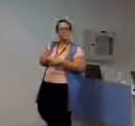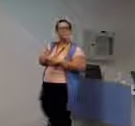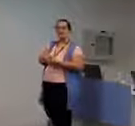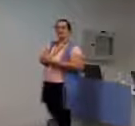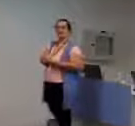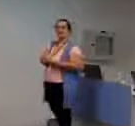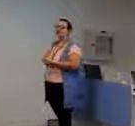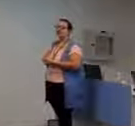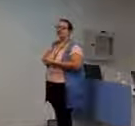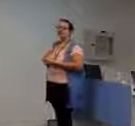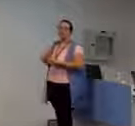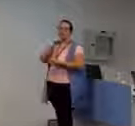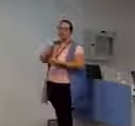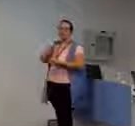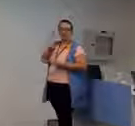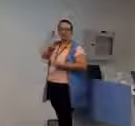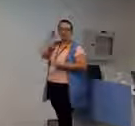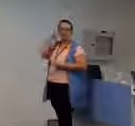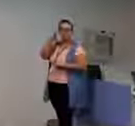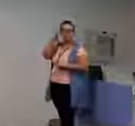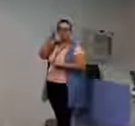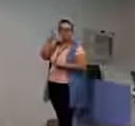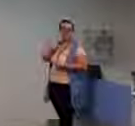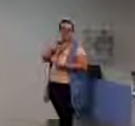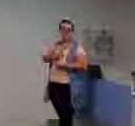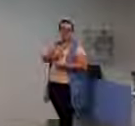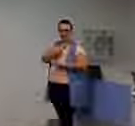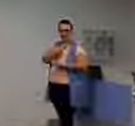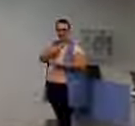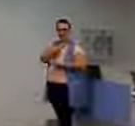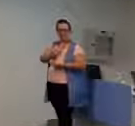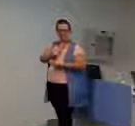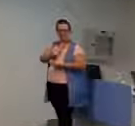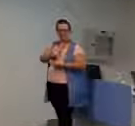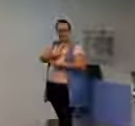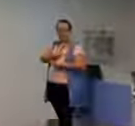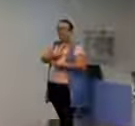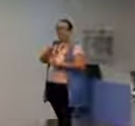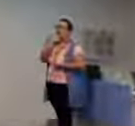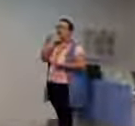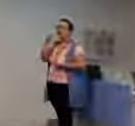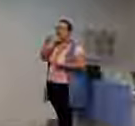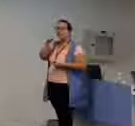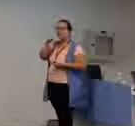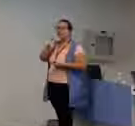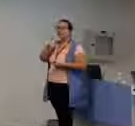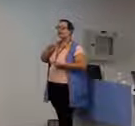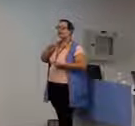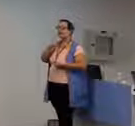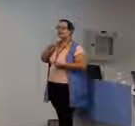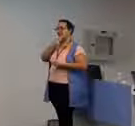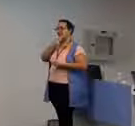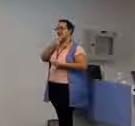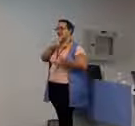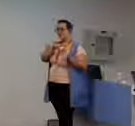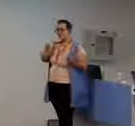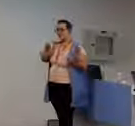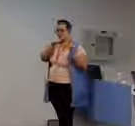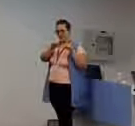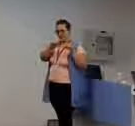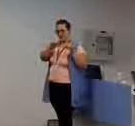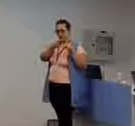Eu vou passar um videozinho institucional de 2 minutinhos para vocês, tá bom? É em inglês, mas acho que vai dar para acompanhar bem